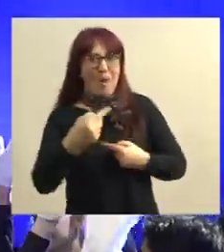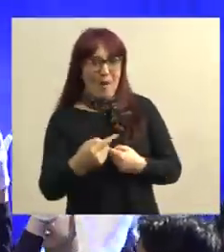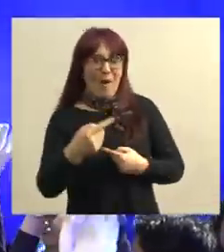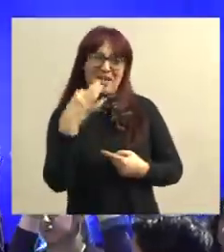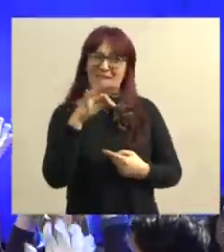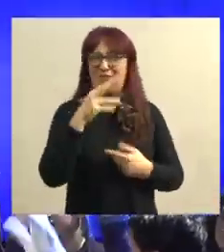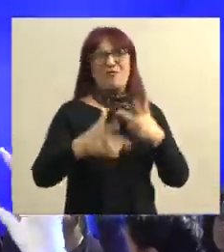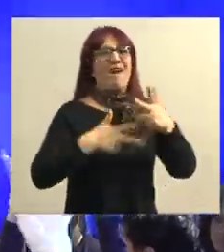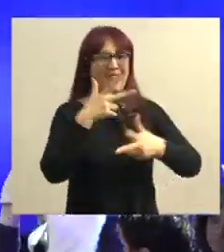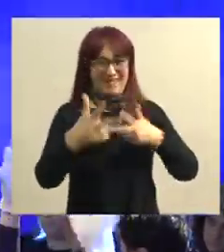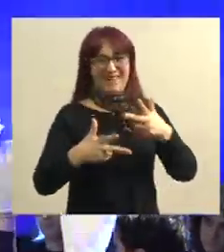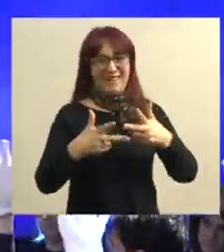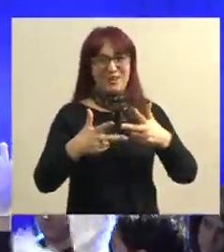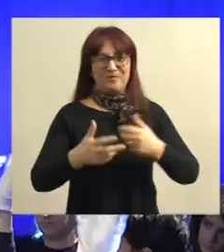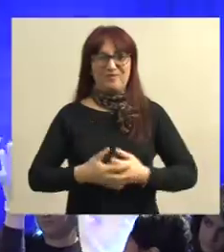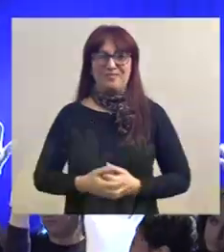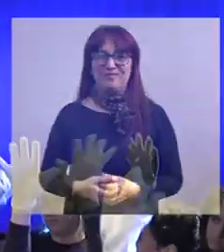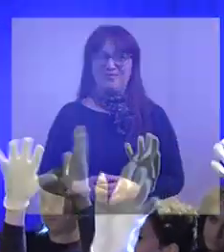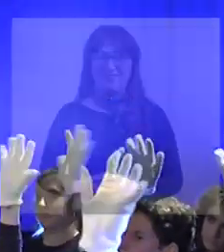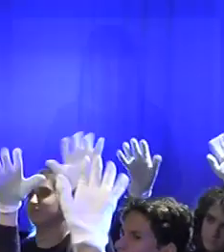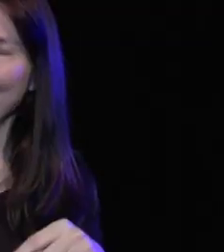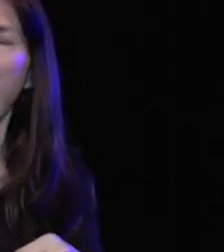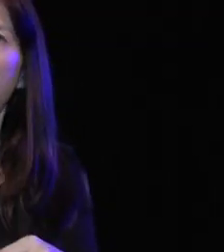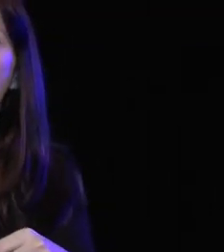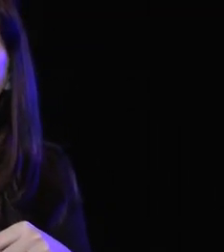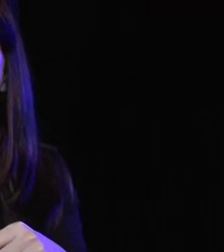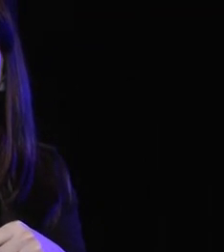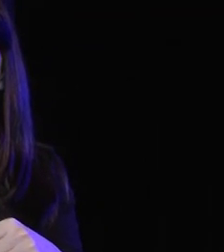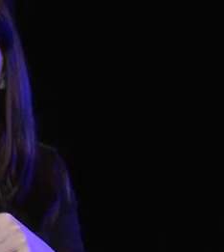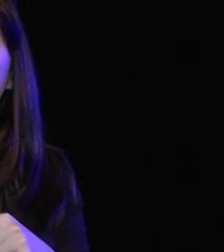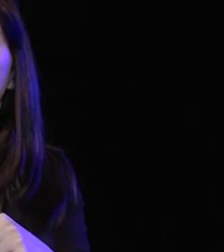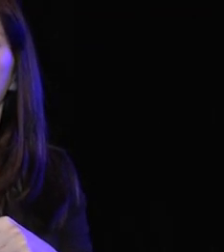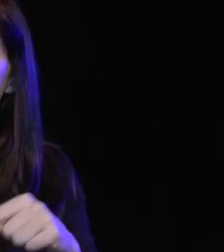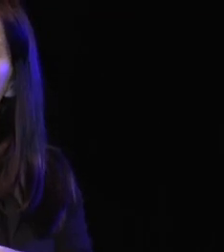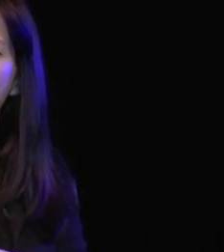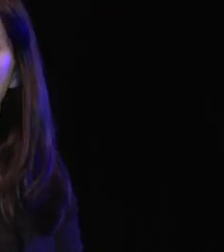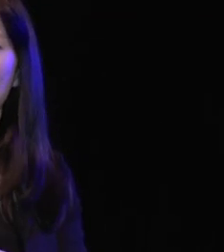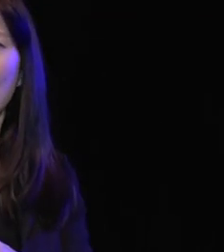speciale. Oggi mi sono sentito più bene delle altre volte